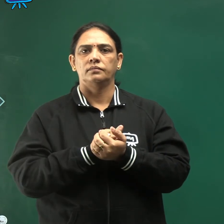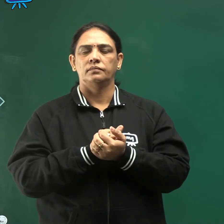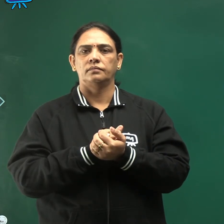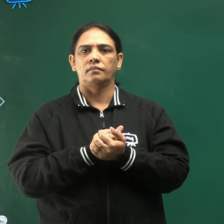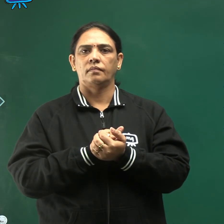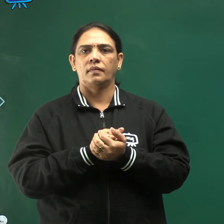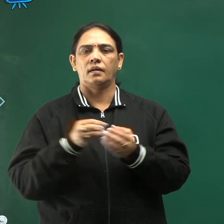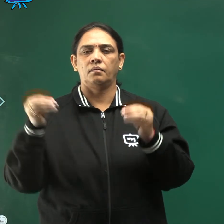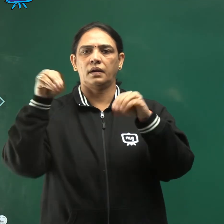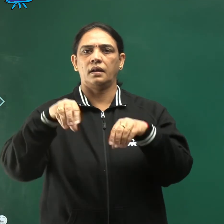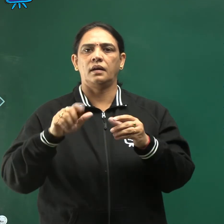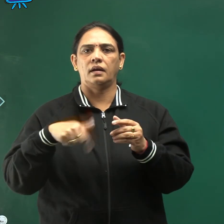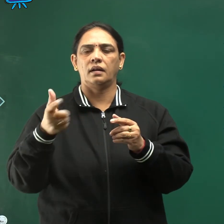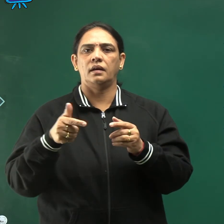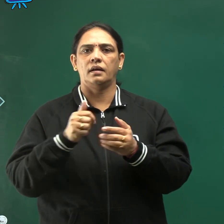भरने के लिए